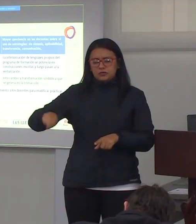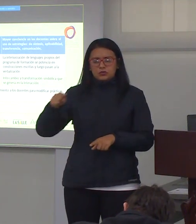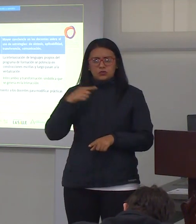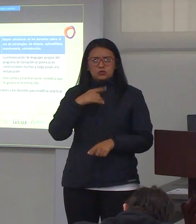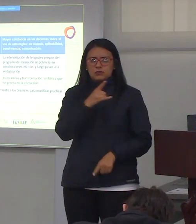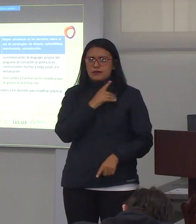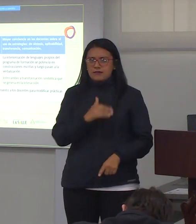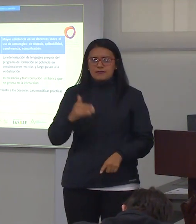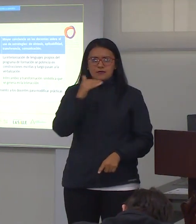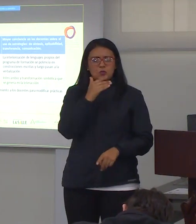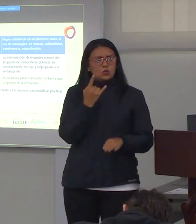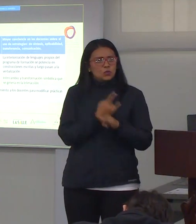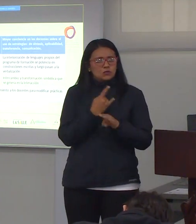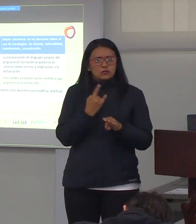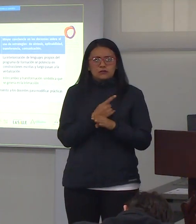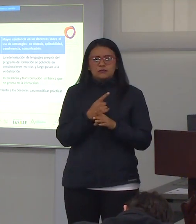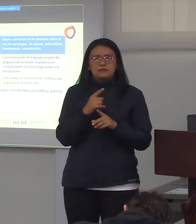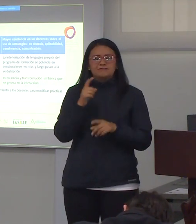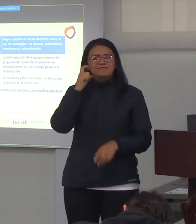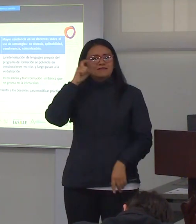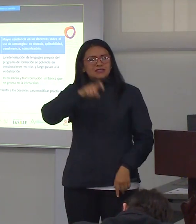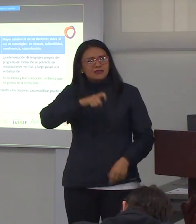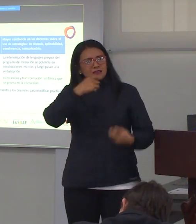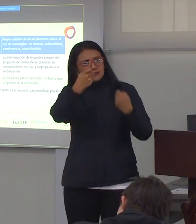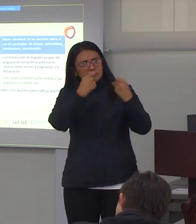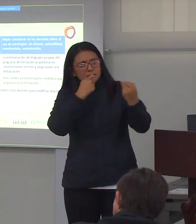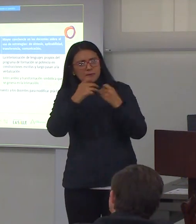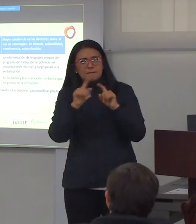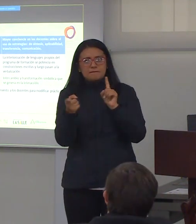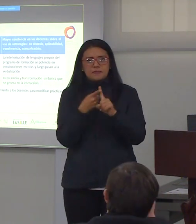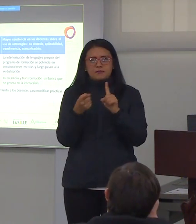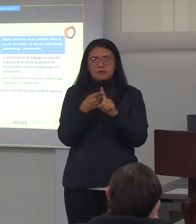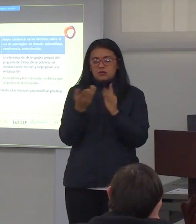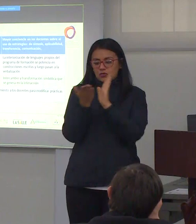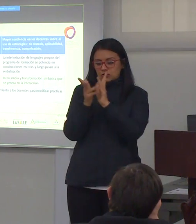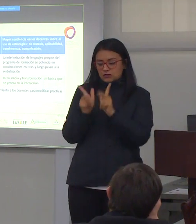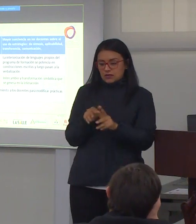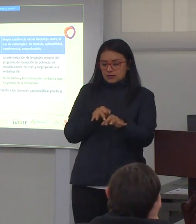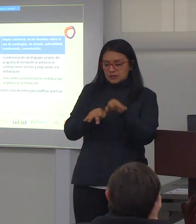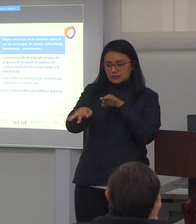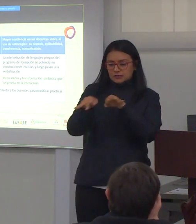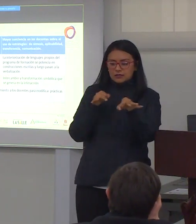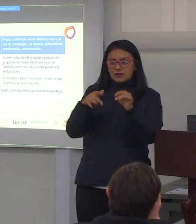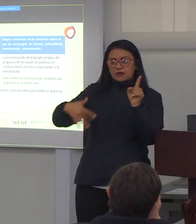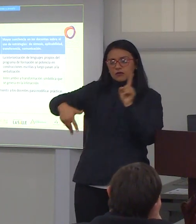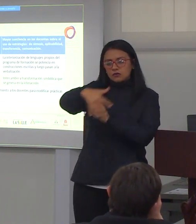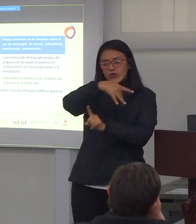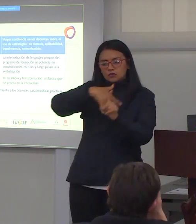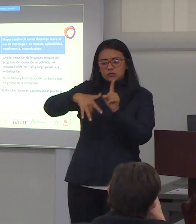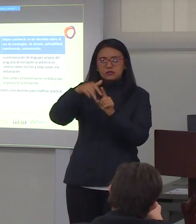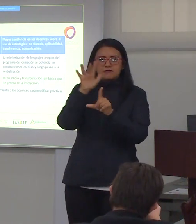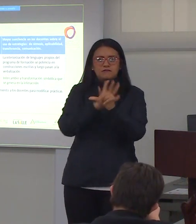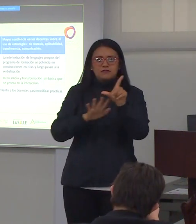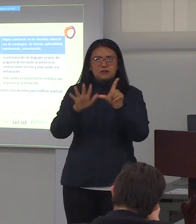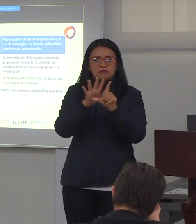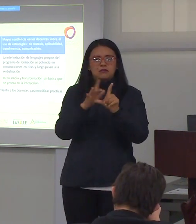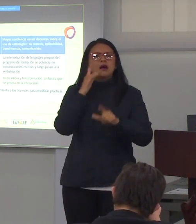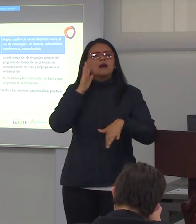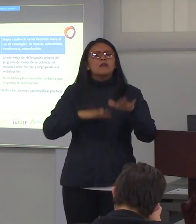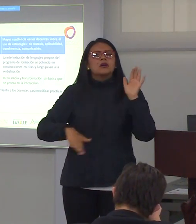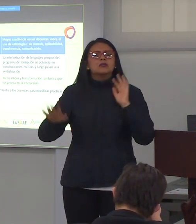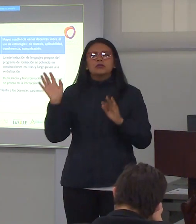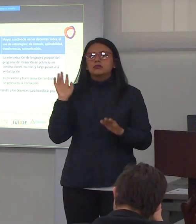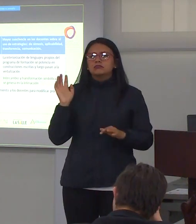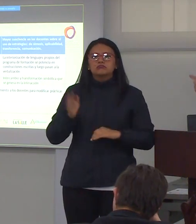educación superior era necesario explicarle primero al estudiante el contexto del video porque a veces somos